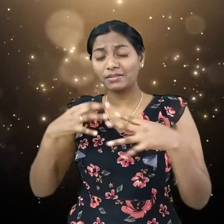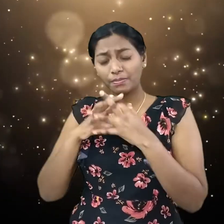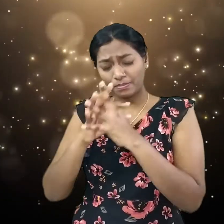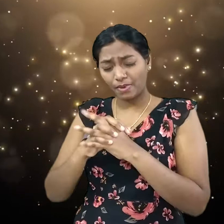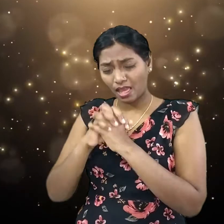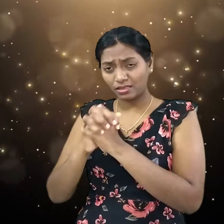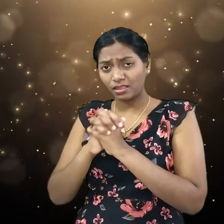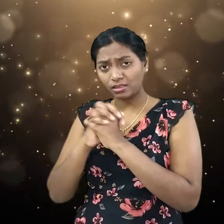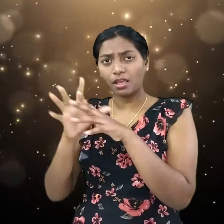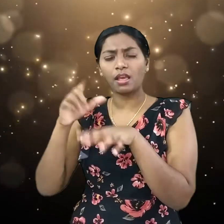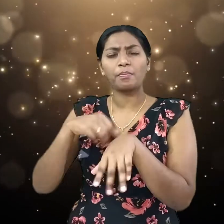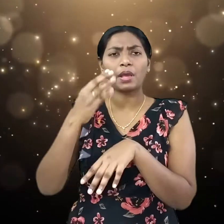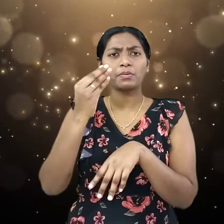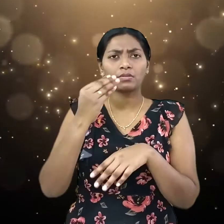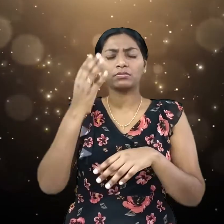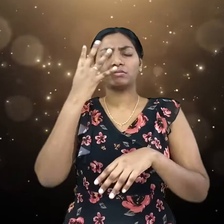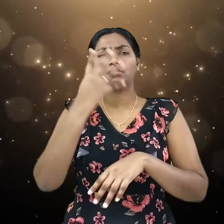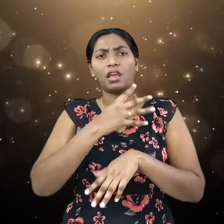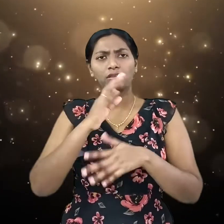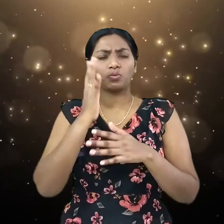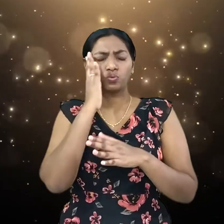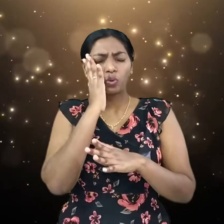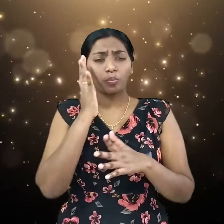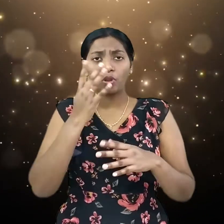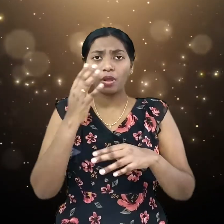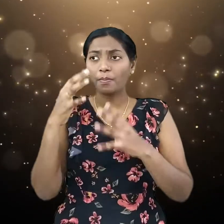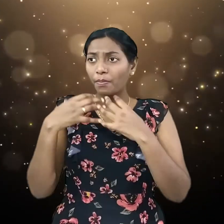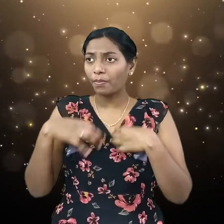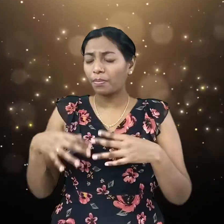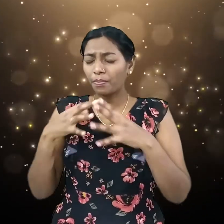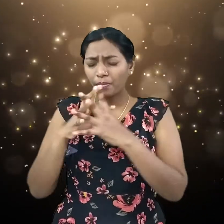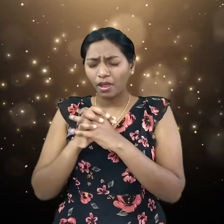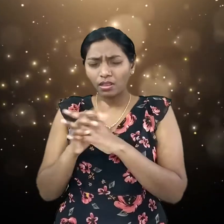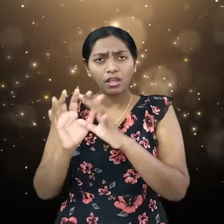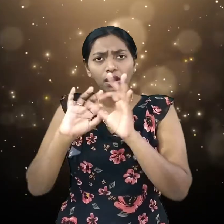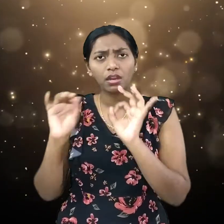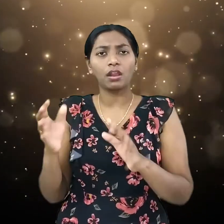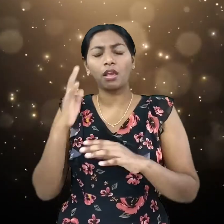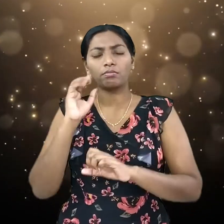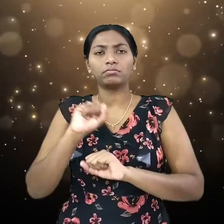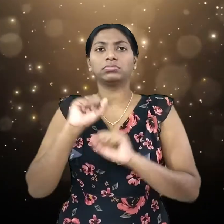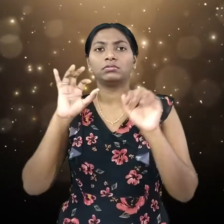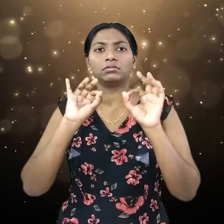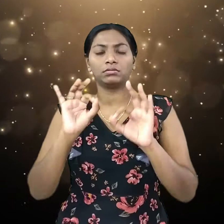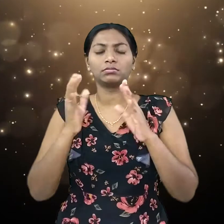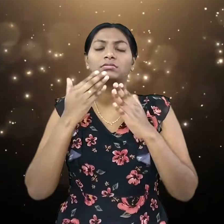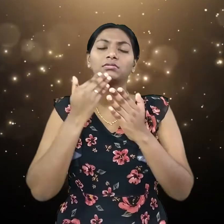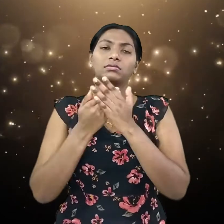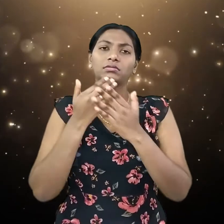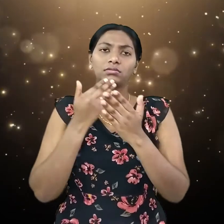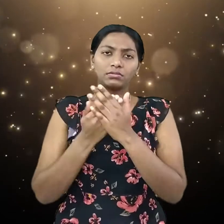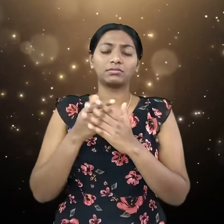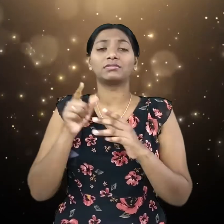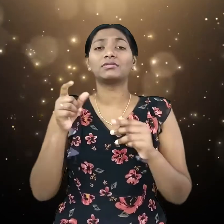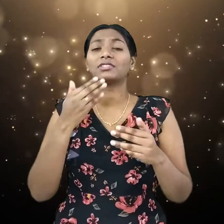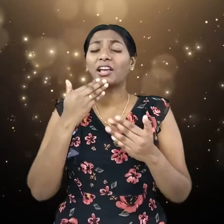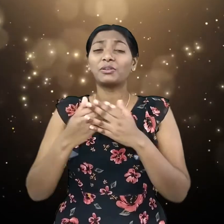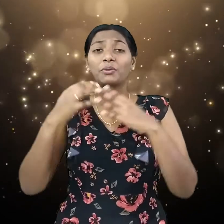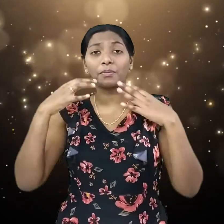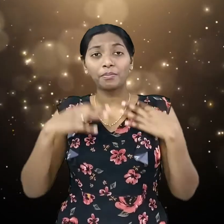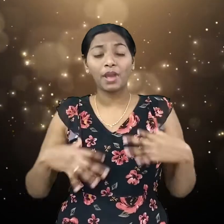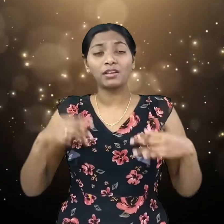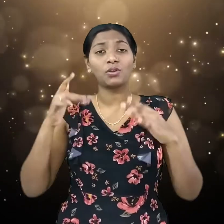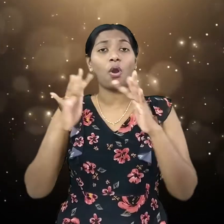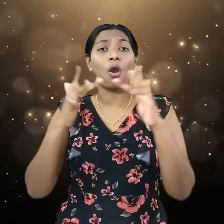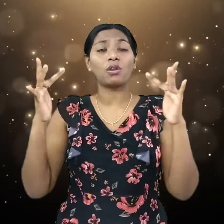प्रार्थना करने के बाद उन्हें कुछ समय बाद ही होश आ गया। इसीलिए मैं परमेश्वर का धन्यवाद देती हूँ और धन्यवाद देती हूँ पास्टर आइज़ैक सर